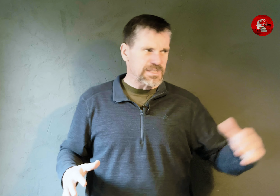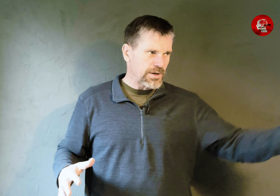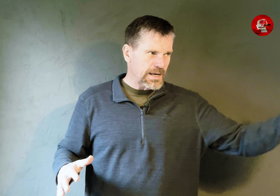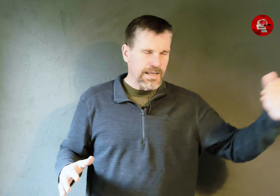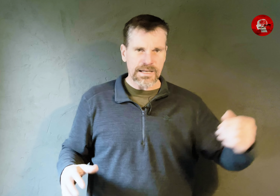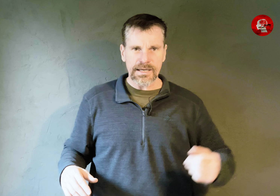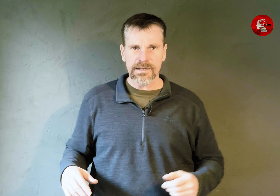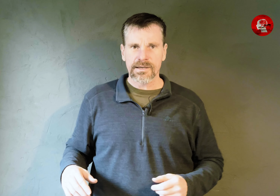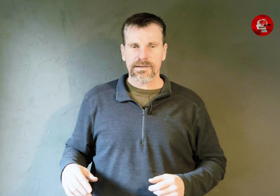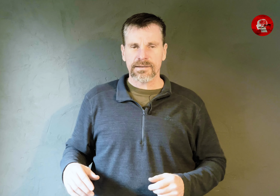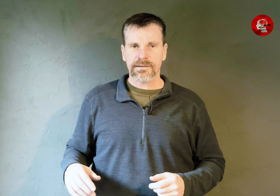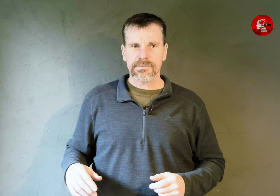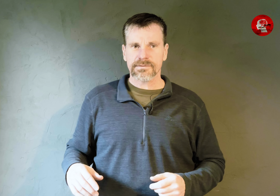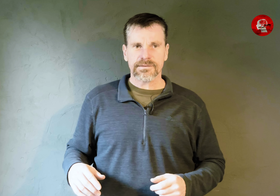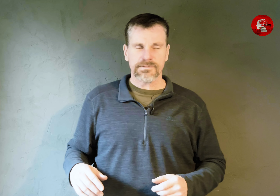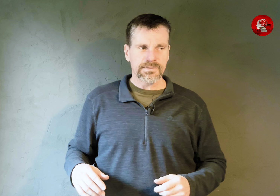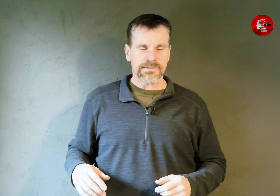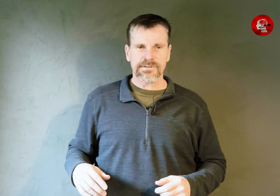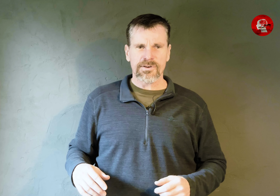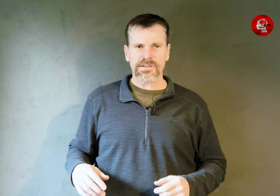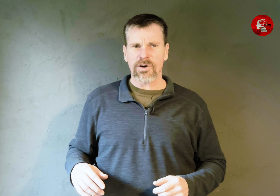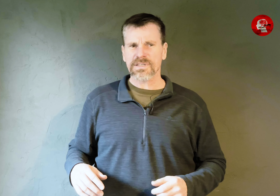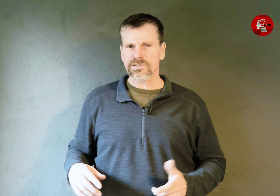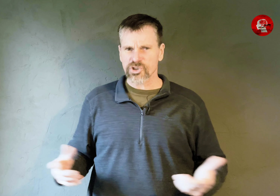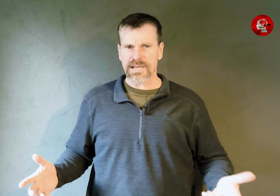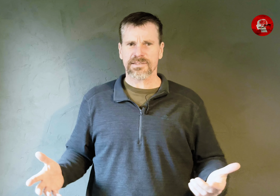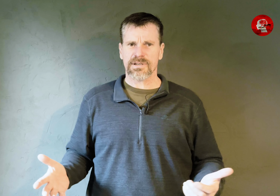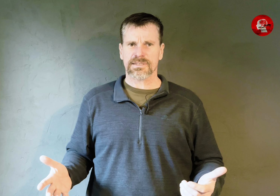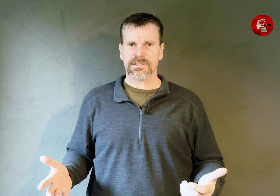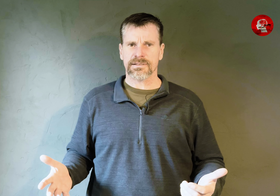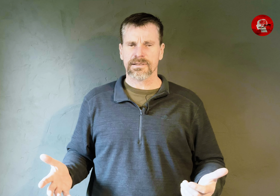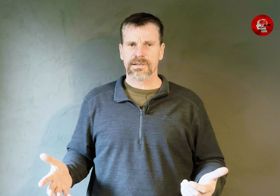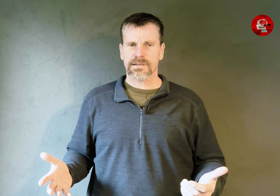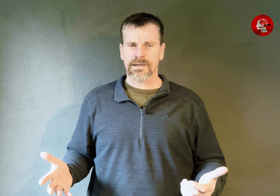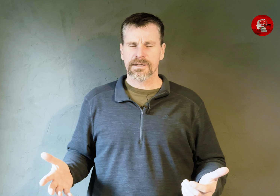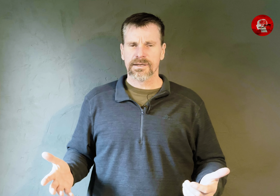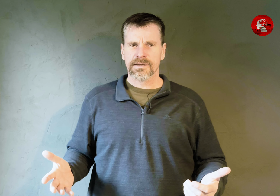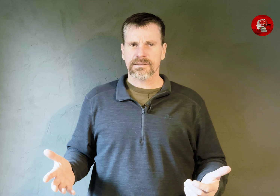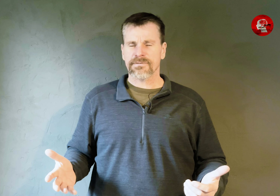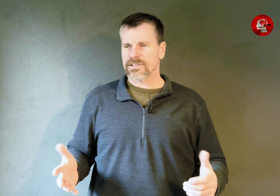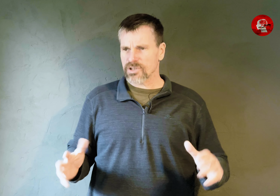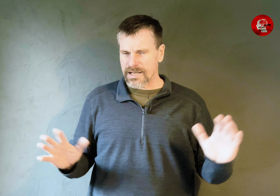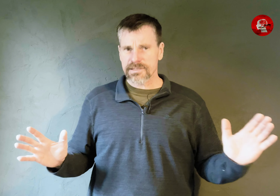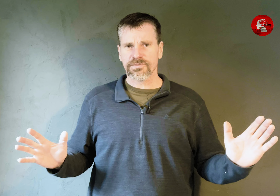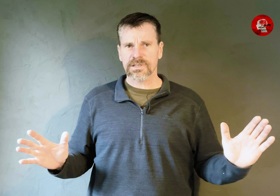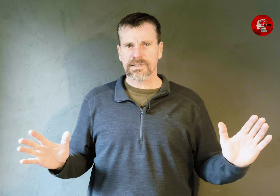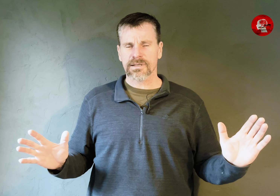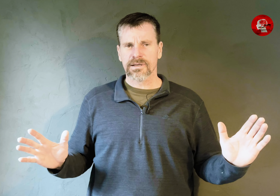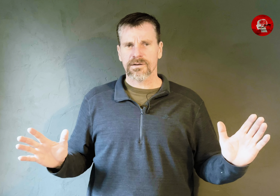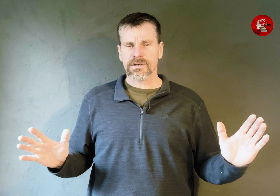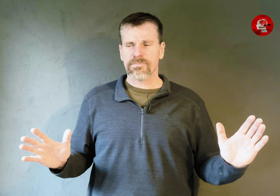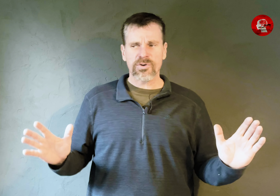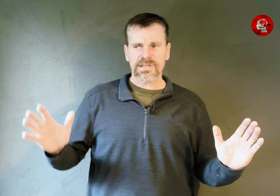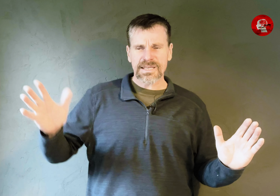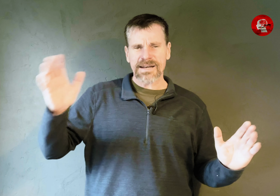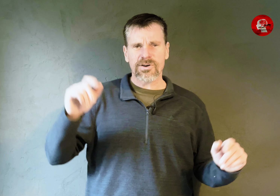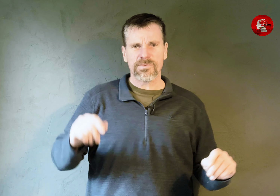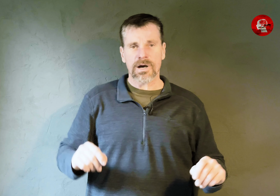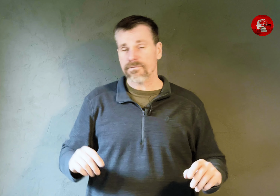es euren händlern und hört auf denen so scheiß zu erzählen ja dann werden schon alle zufrieden und dann braucht ihr nicht ankommen und da wir